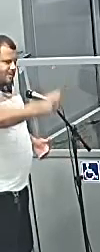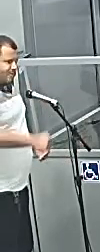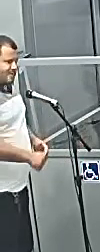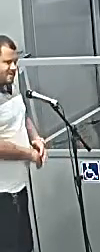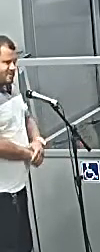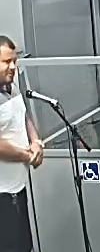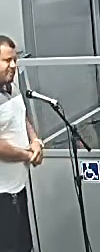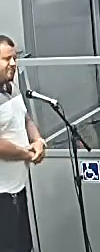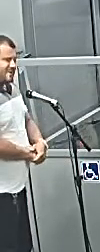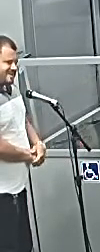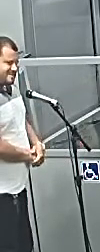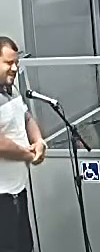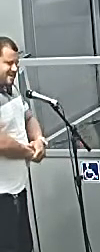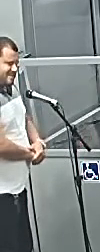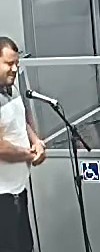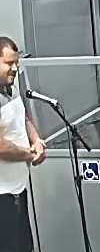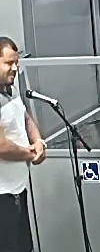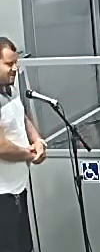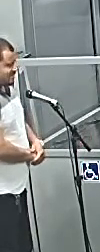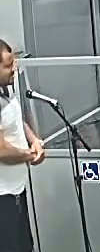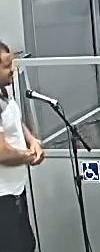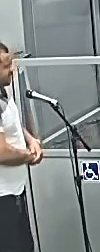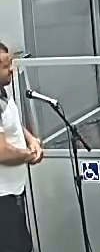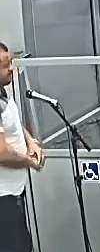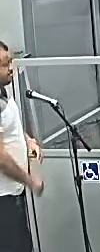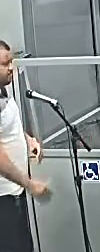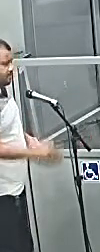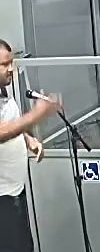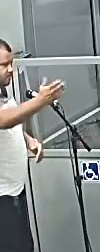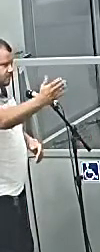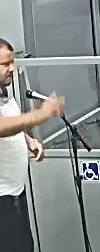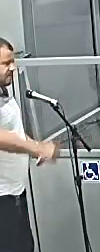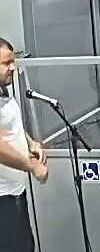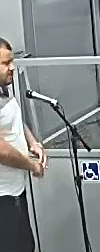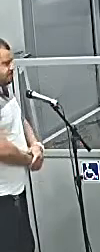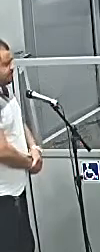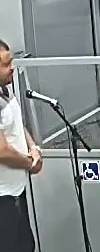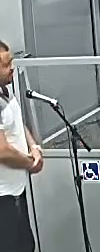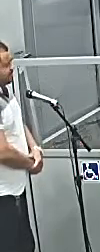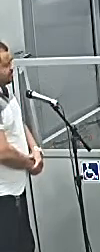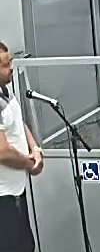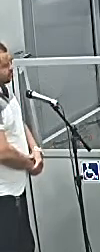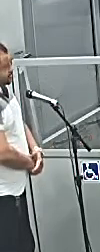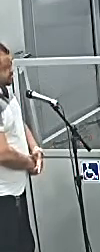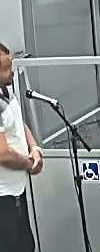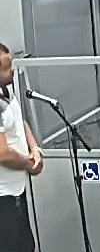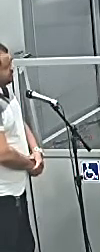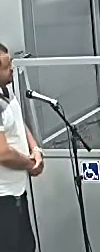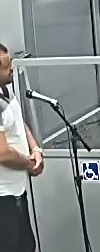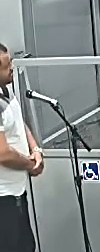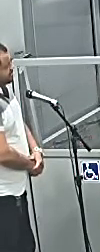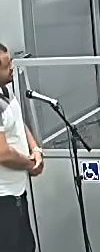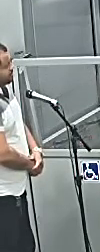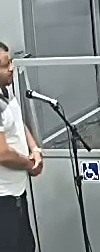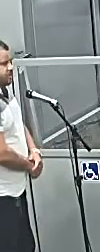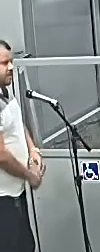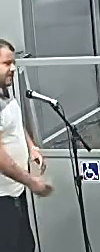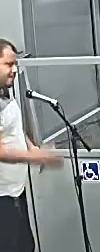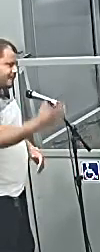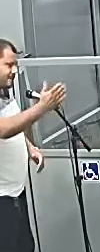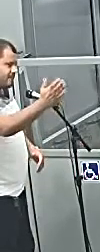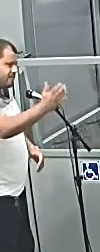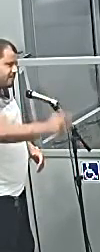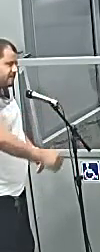hoje estou muito feliz do jeito mostra da pode estar se está aqui é uma escola que hoje é pioneiro no município junto ao departamento de esportes